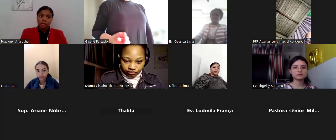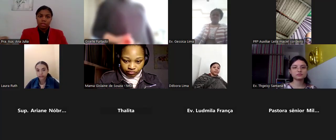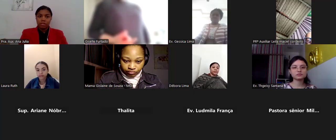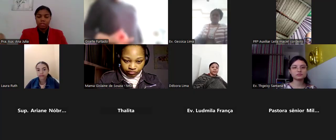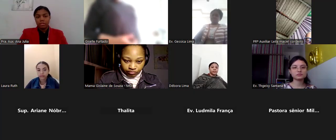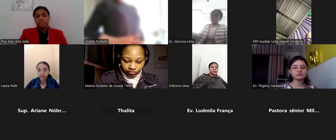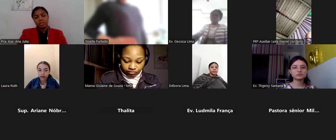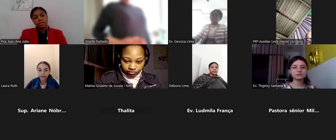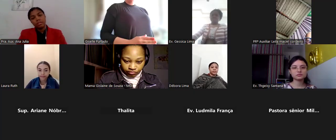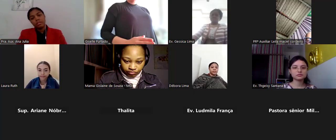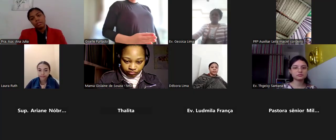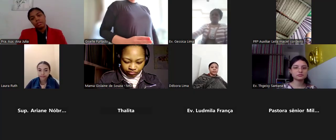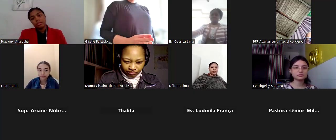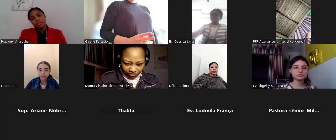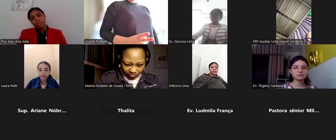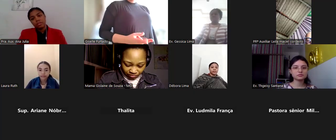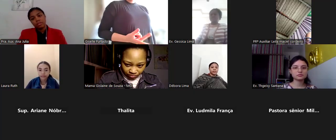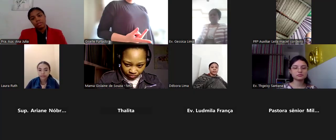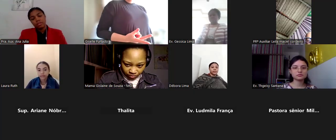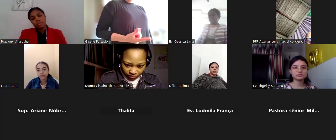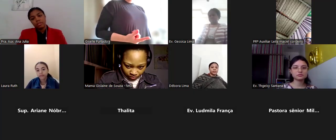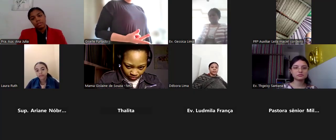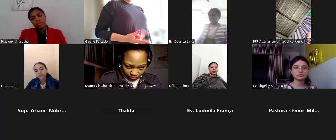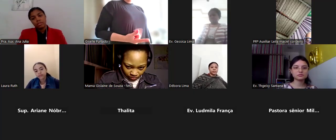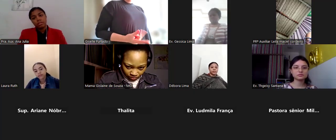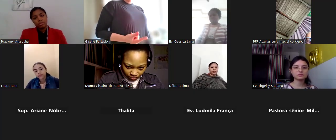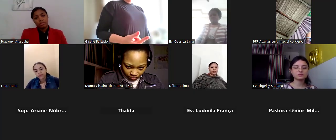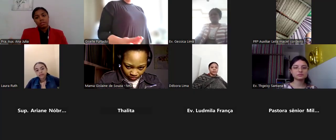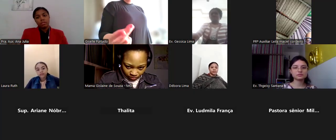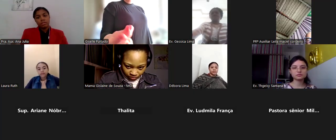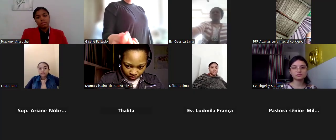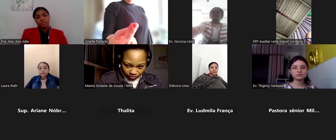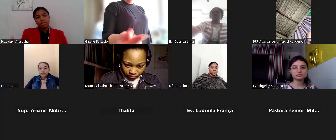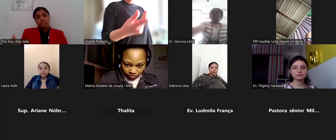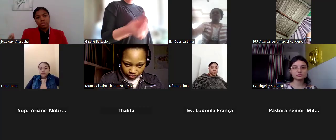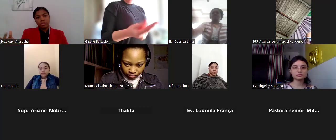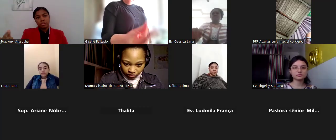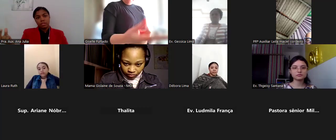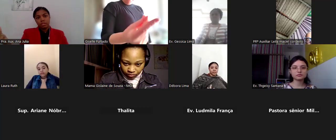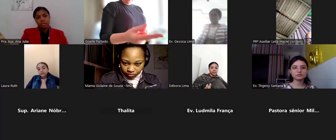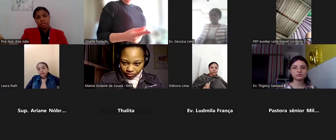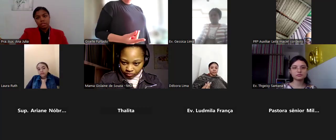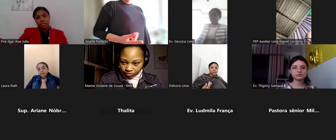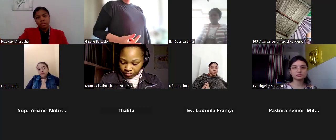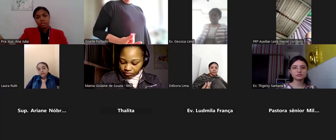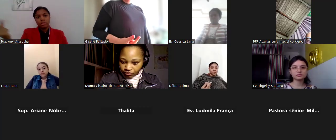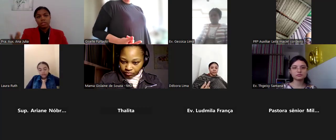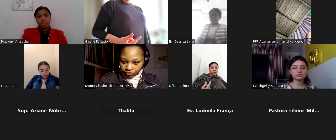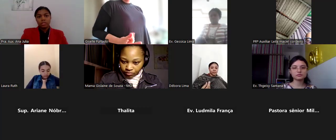outro sinal que é na mesma posição aqui, você vai fazer assim, ó, como se você tivesse estralando o dedo, mas não vai ter barulho, você